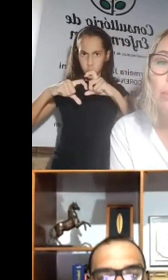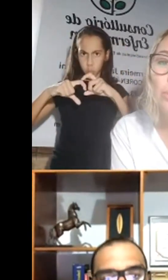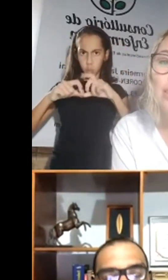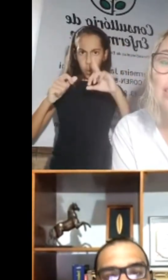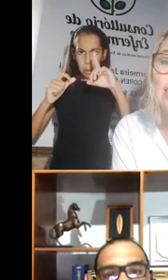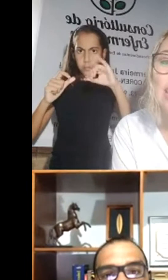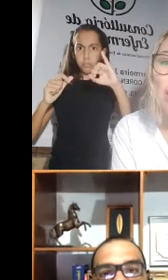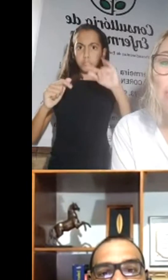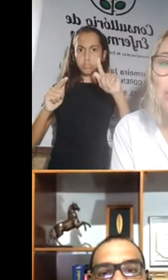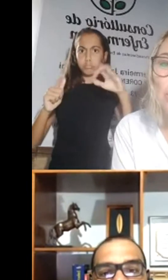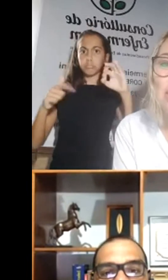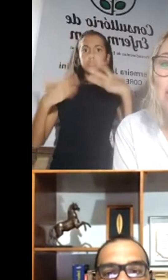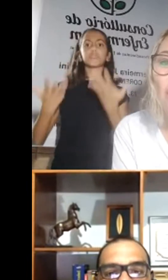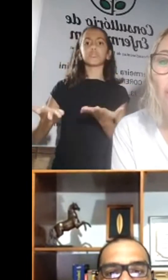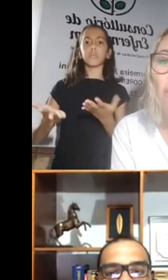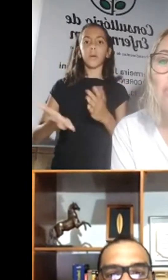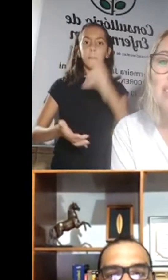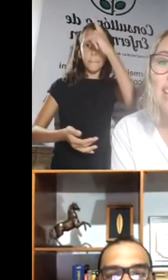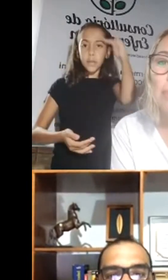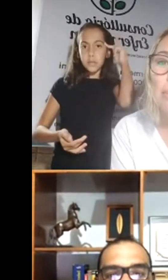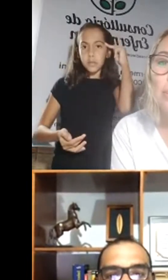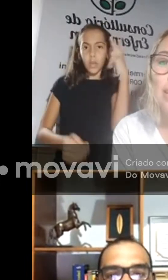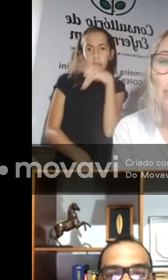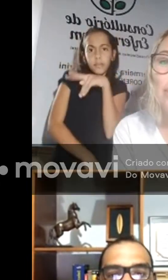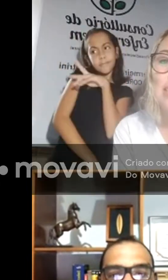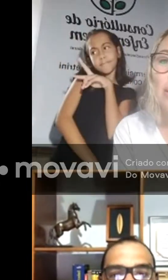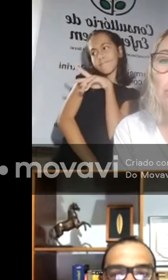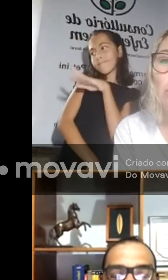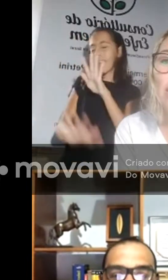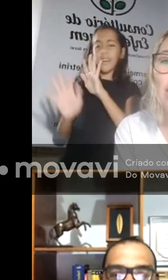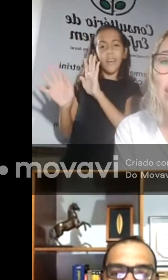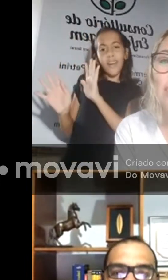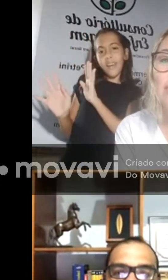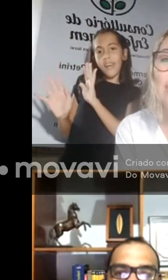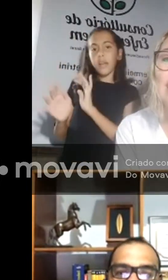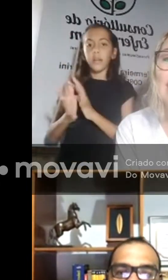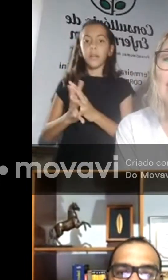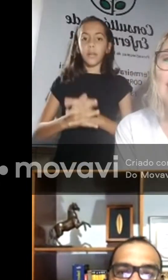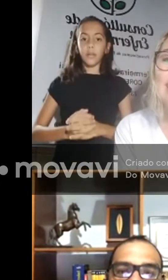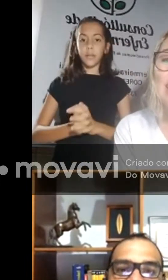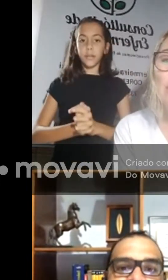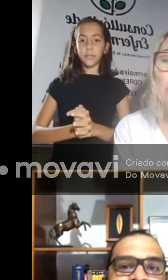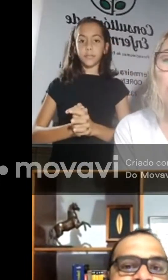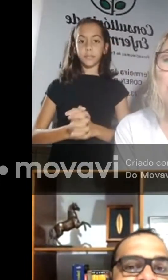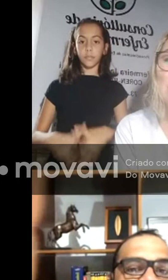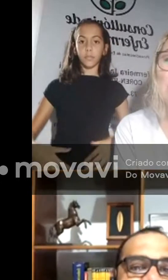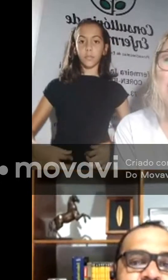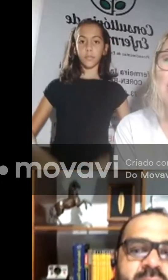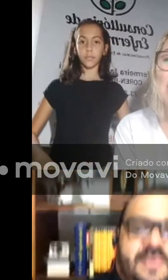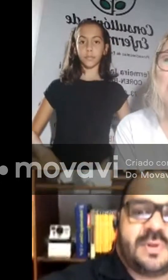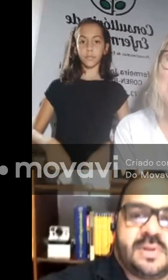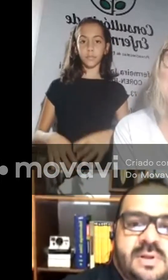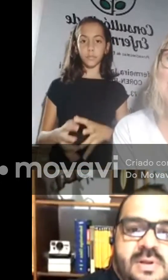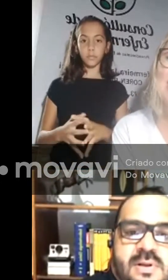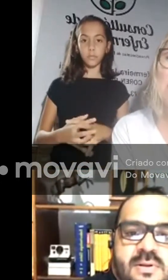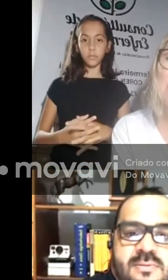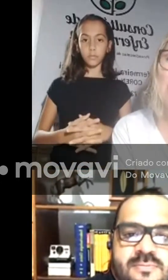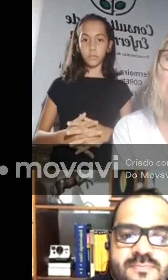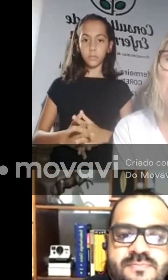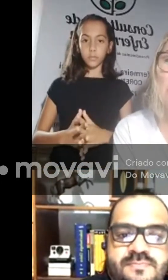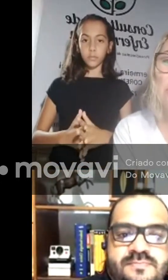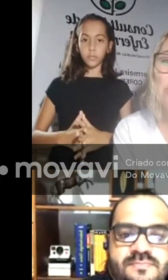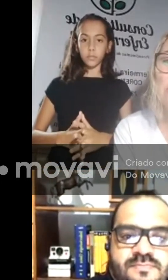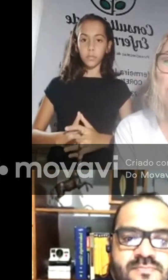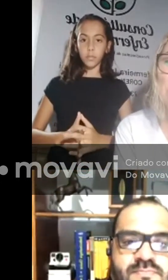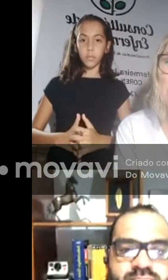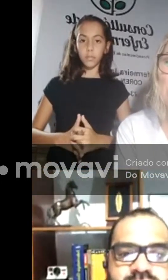tem muitas pessoas novas, né, para poder lhe conhecer um pouquinho. Então, faça essa apresentação, por